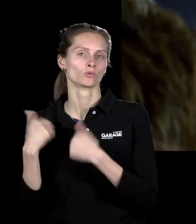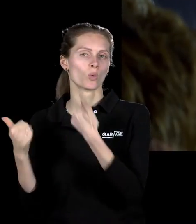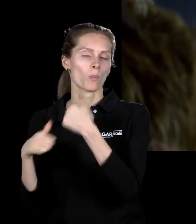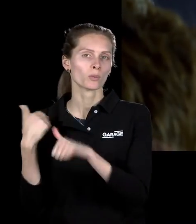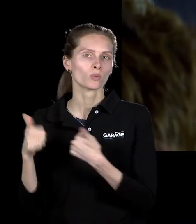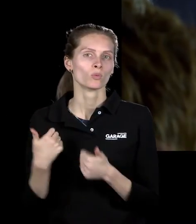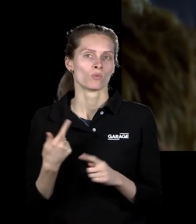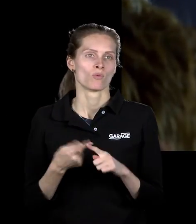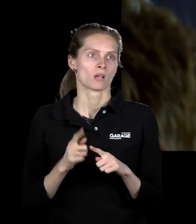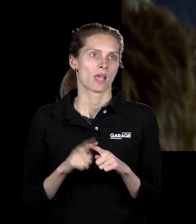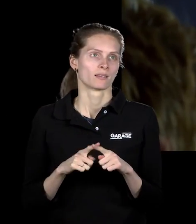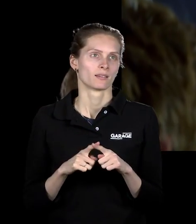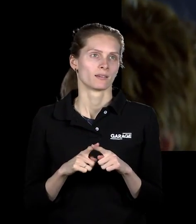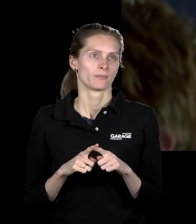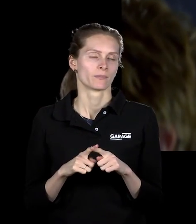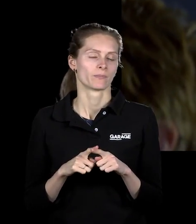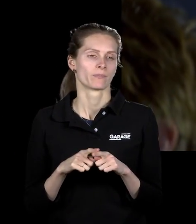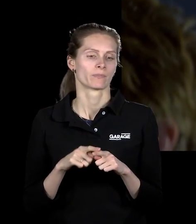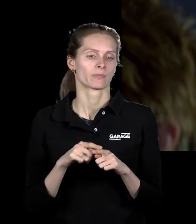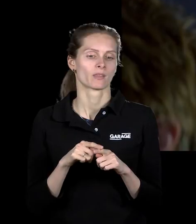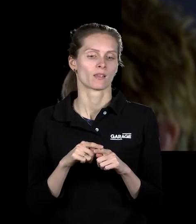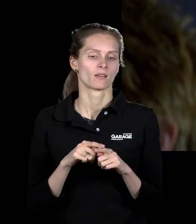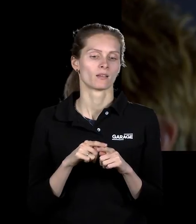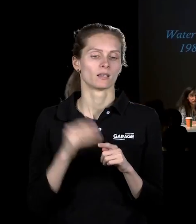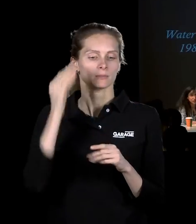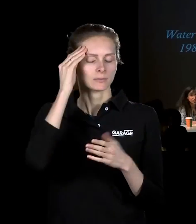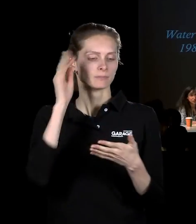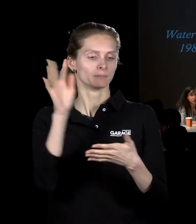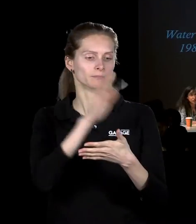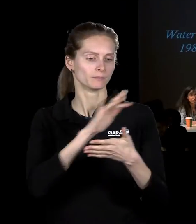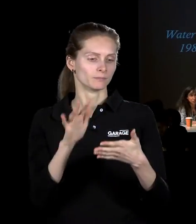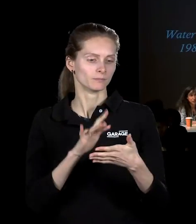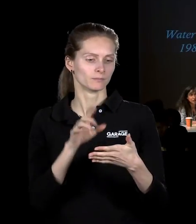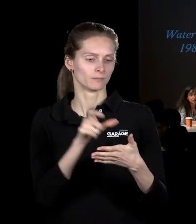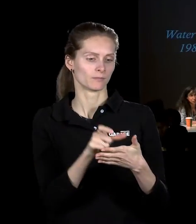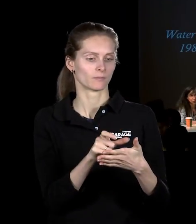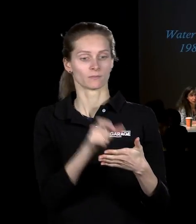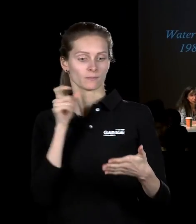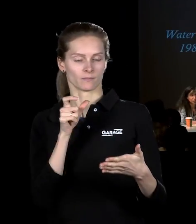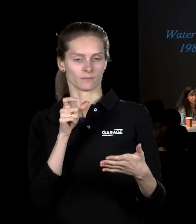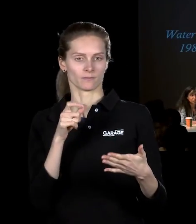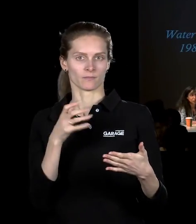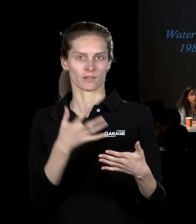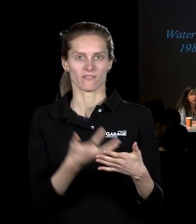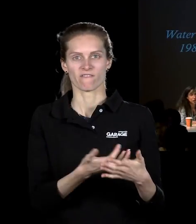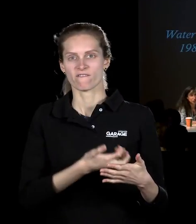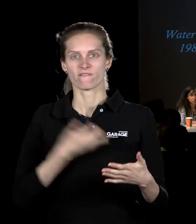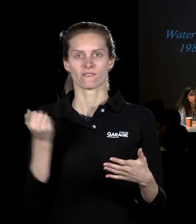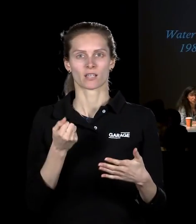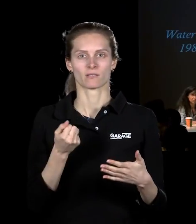это вещи, которые вырваны из контекста принципиально, собирается классификация, собирается типология, но эта